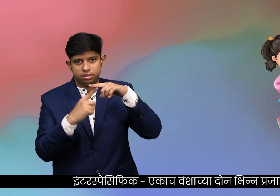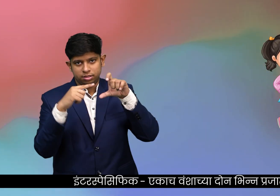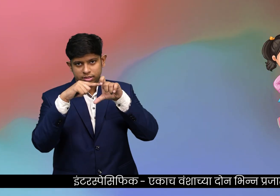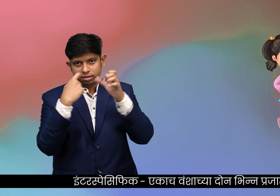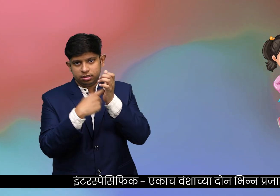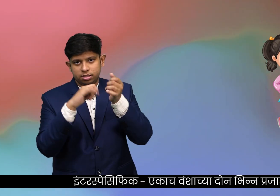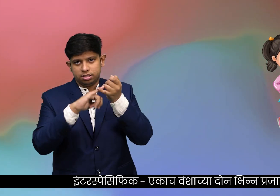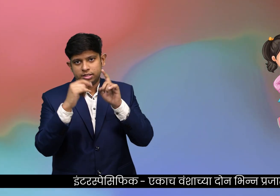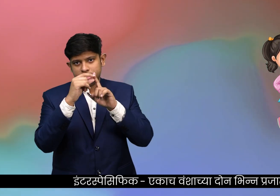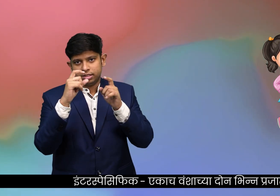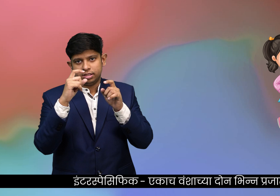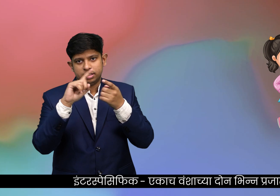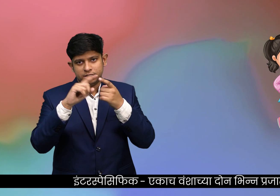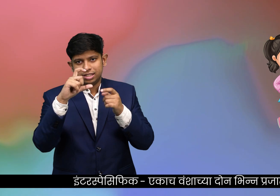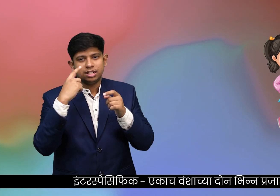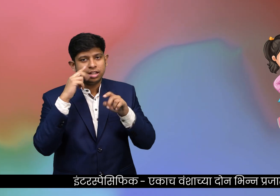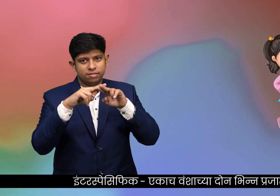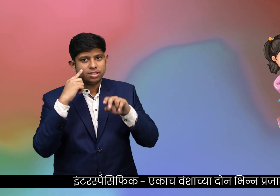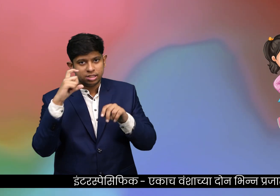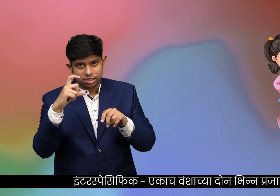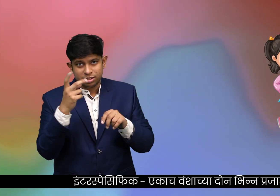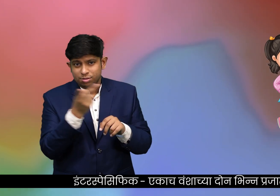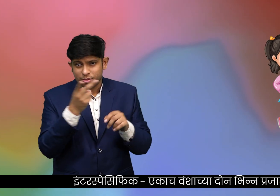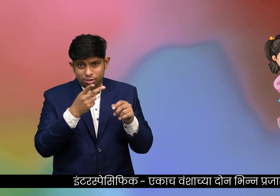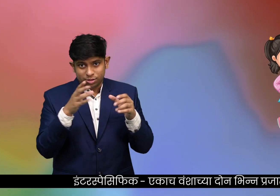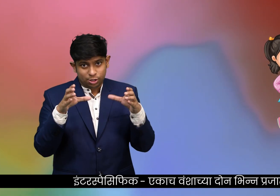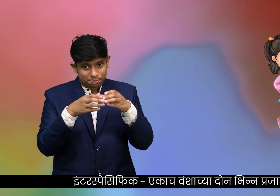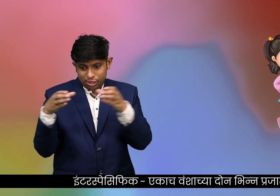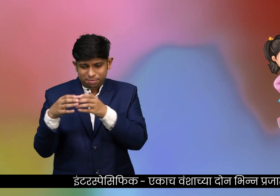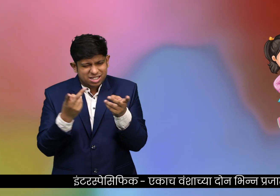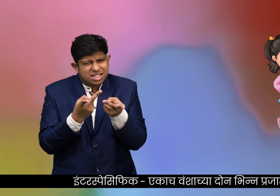अँटर-स्पेसिफिक एकाच वंशाच्या दोन भिन्न प्रजातींमध्ये.